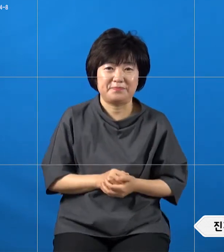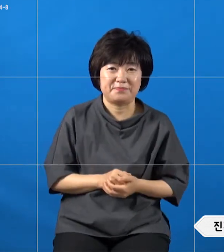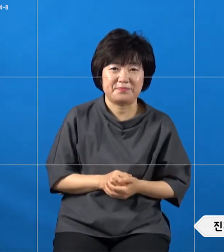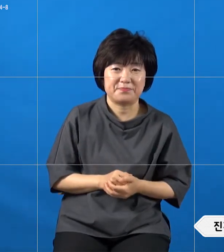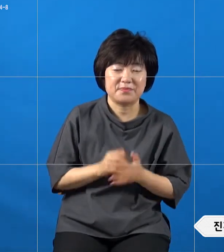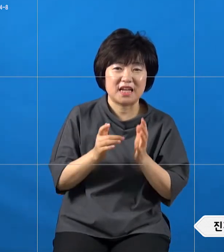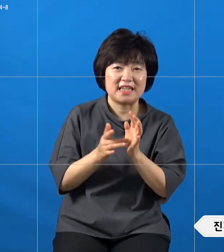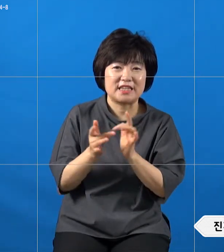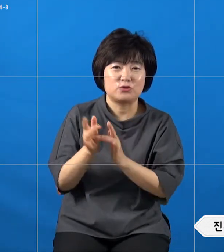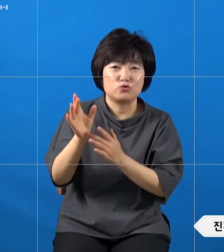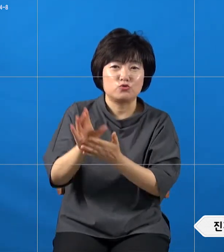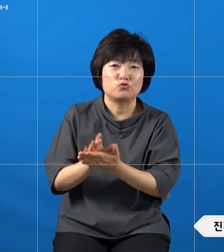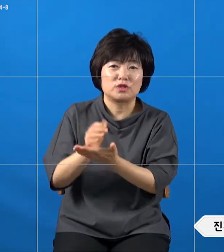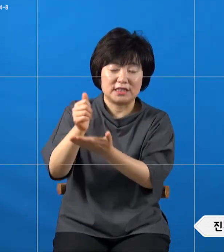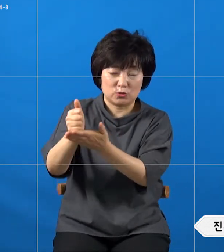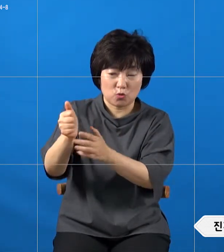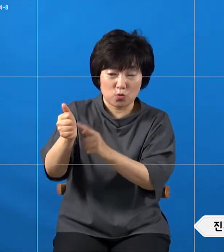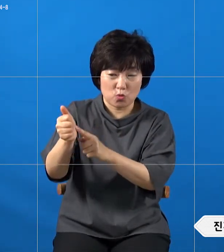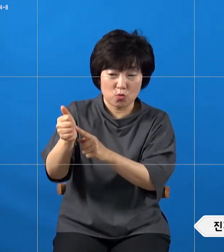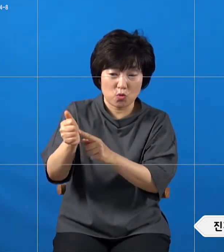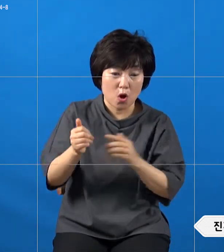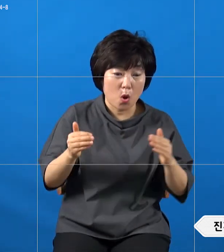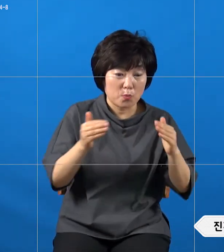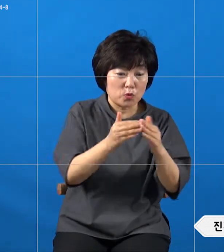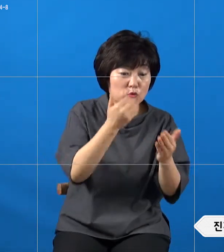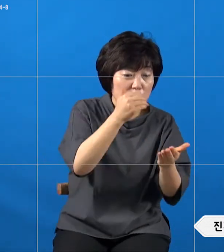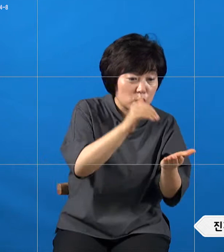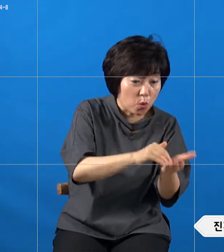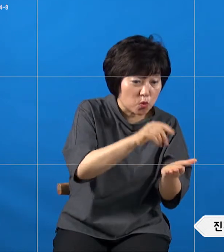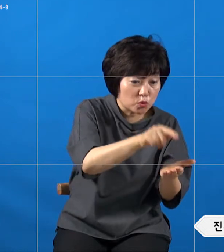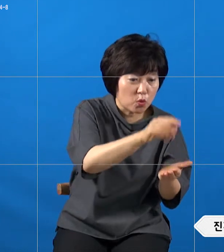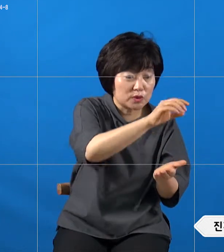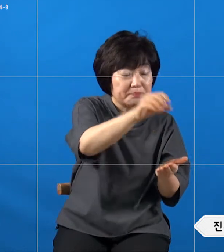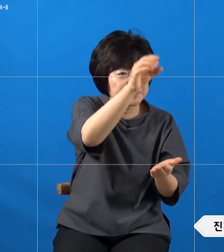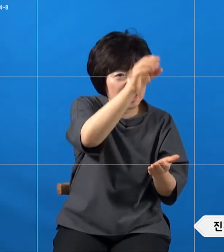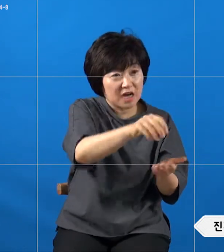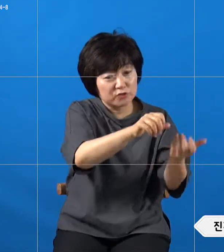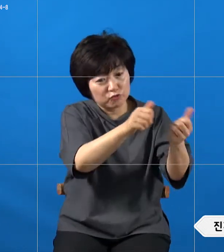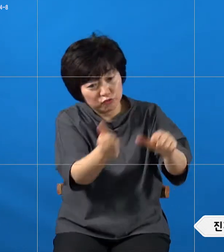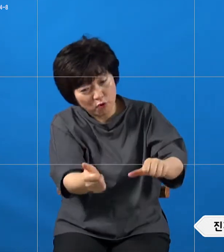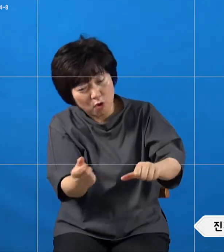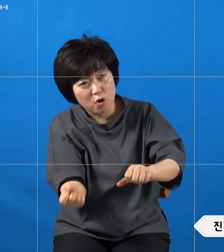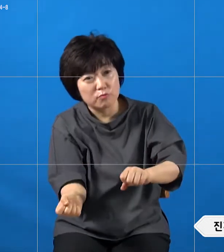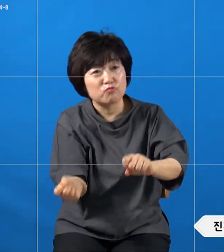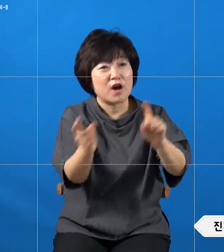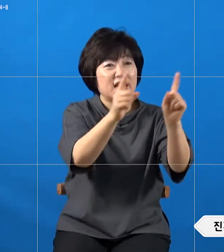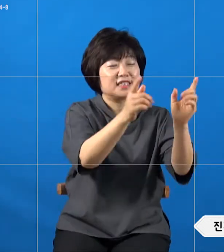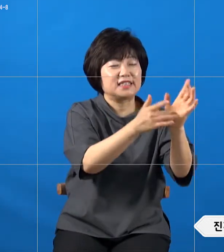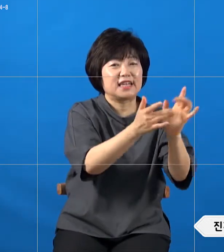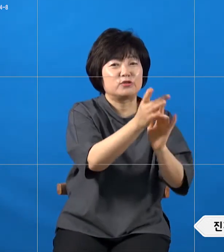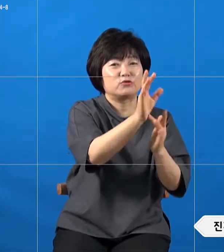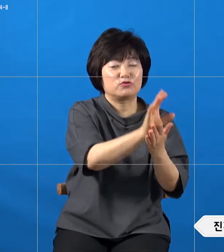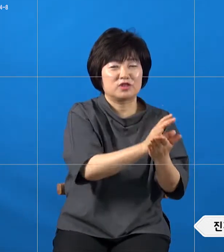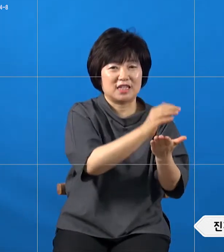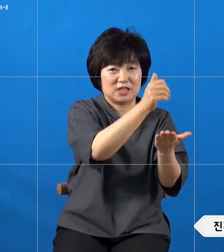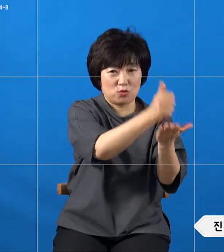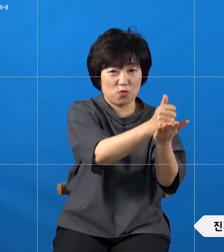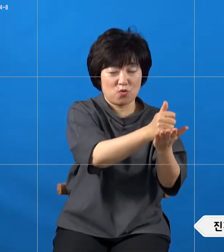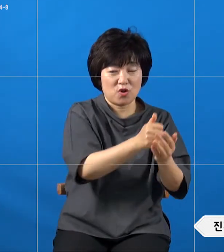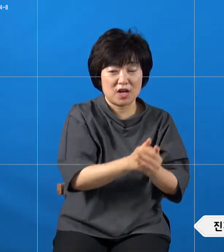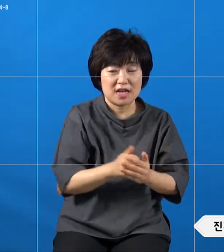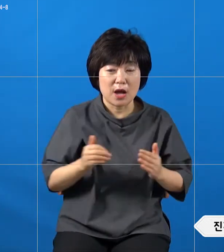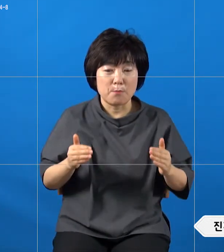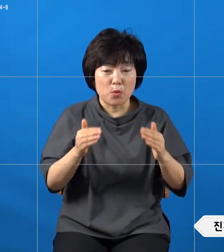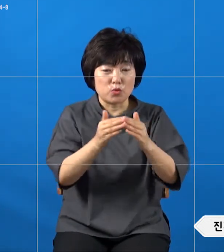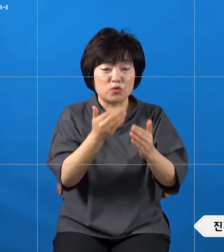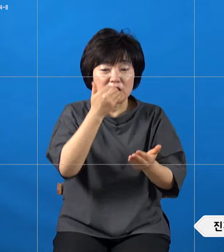모퉁이 돌 되신 예수 그리스도 십자가에 죽으셨습니다. 부활하시고 살아계신 예수 그리스도, 이제는 그